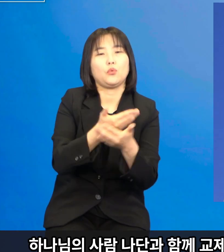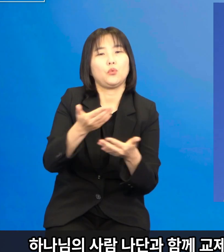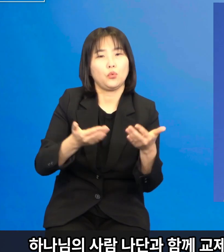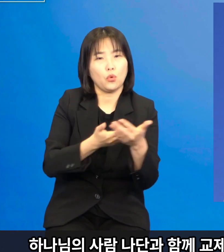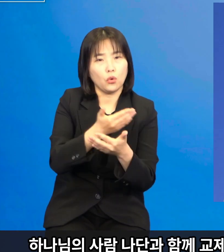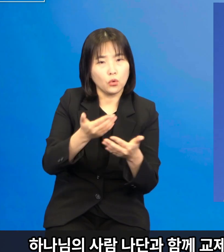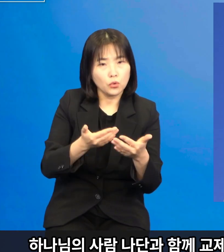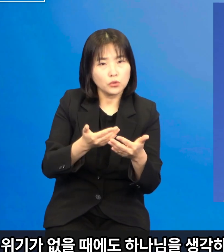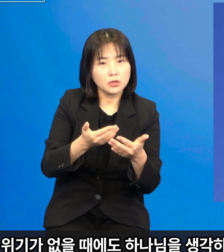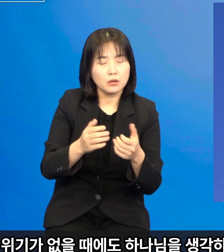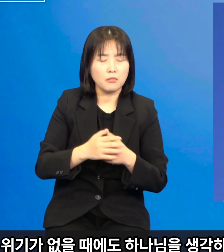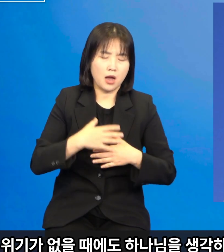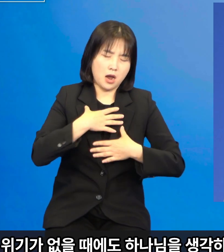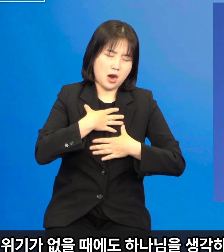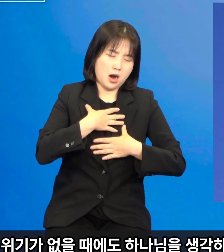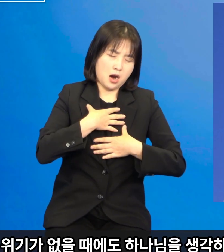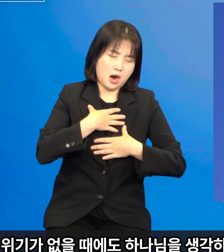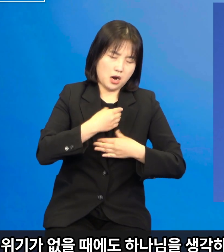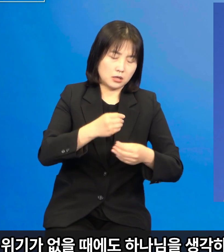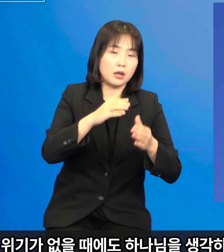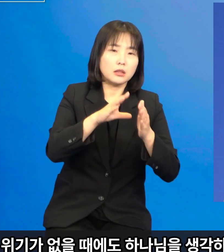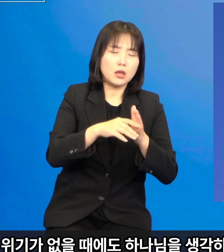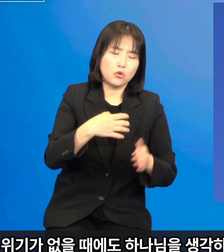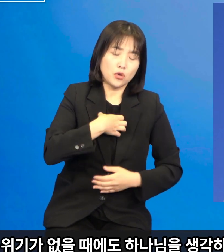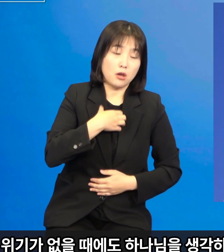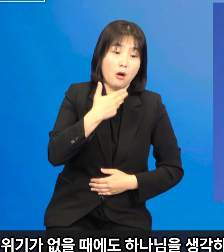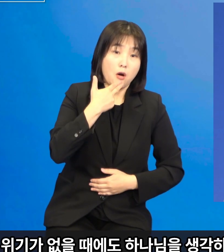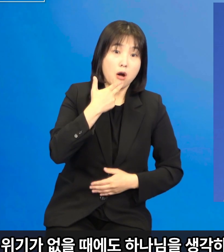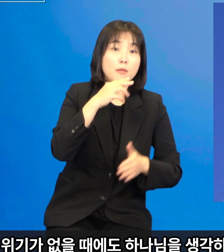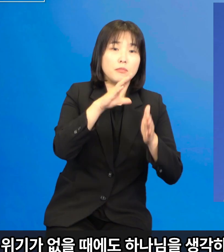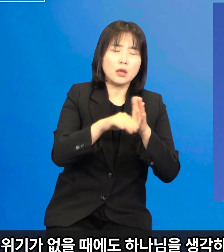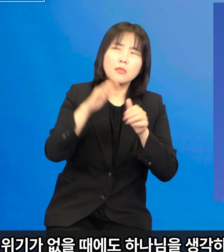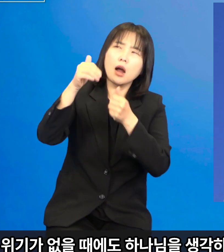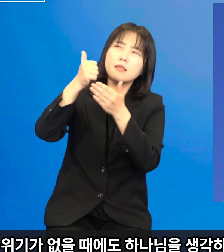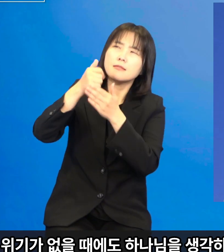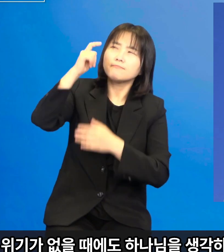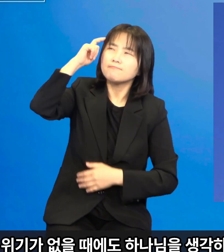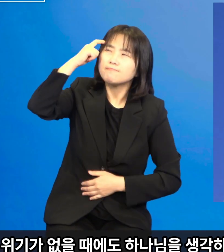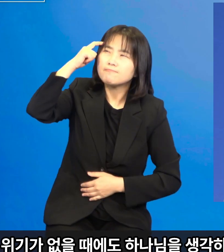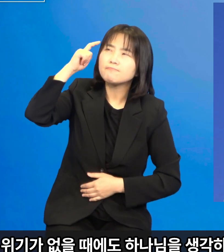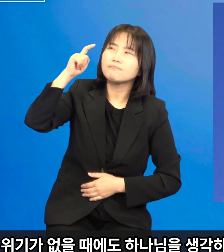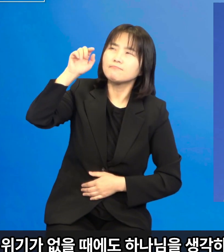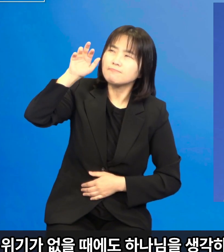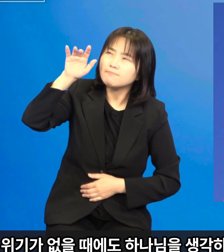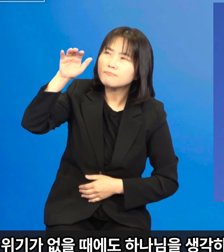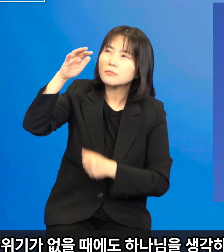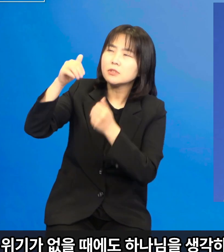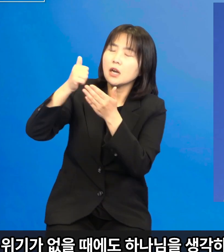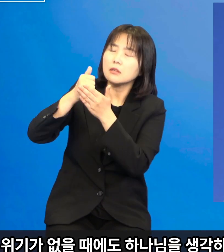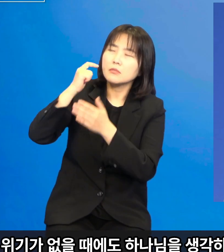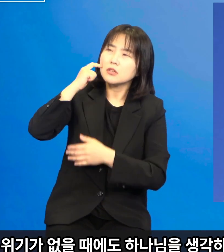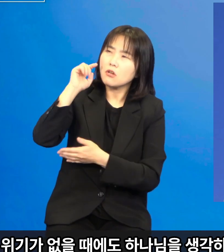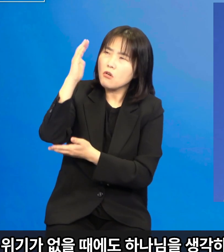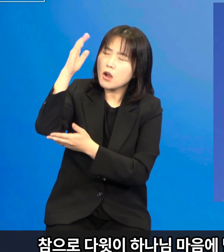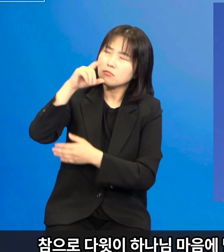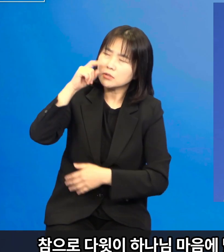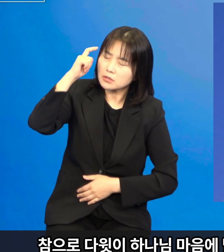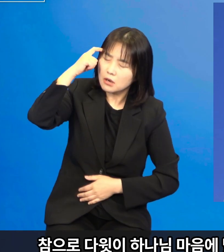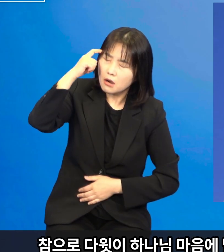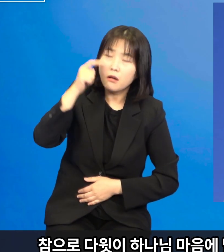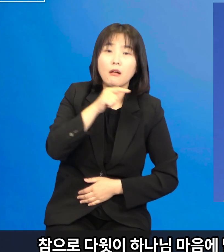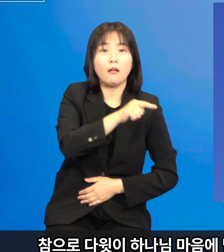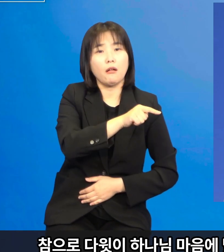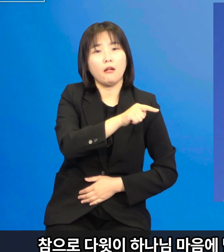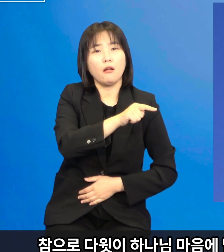그렇게 안정적일 때, 위기가 없을 때에도 하나님을 생각하고 하나님의 영광을 묵상했다는 것은